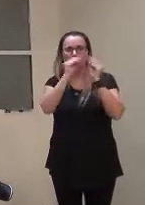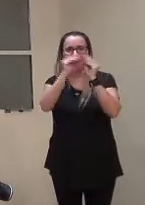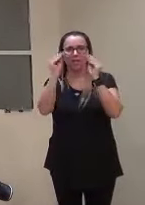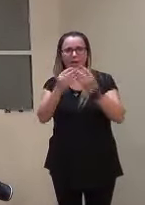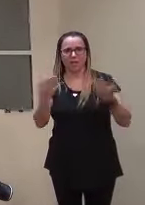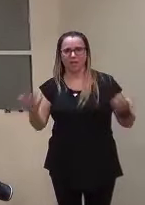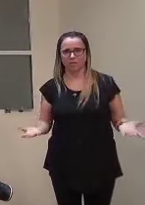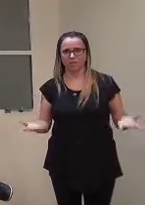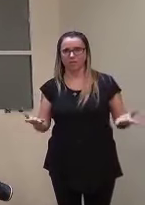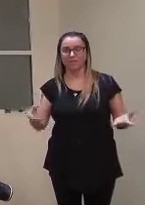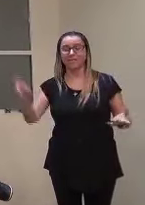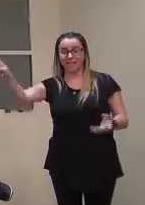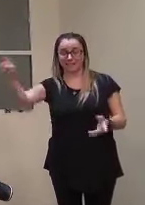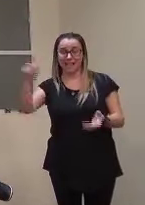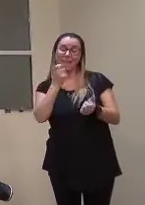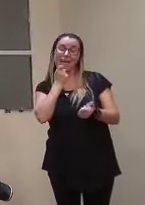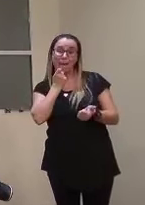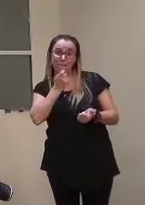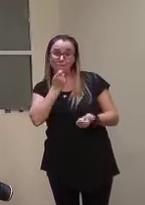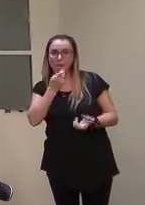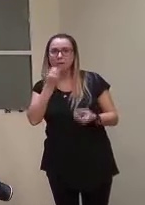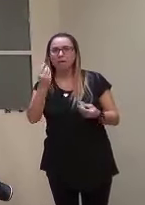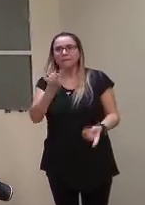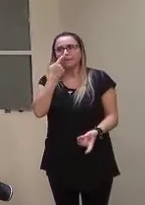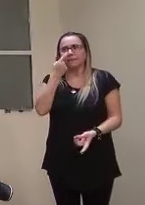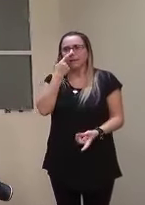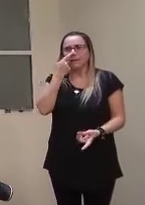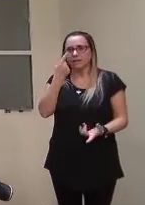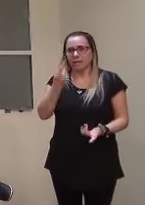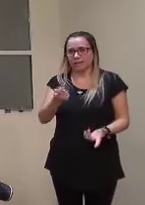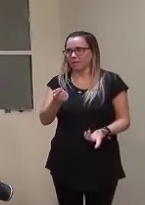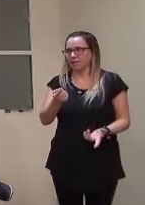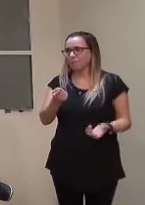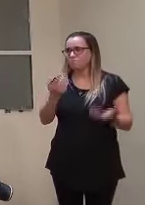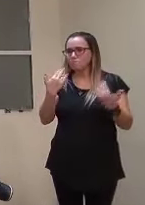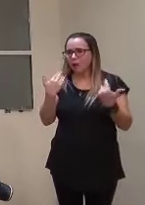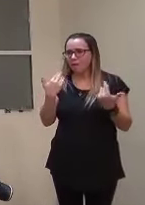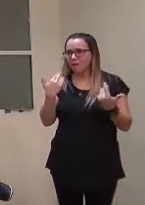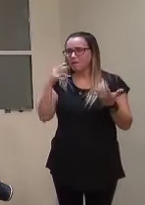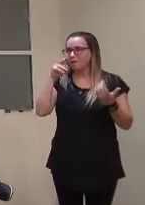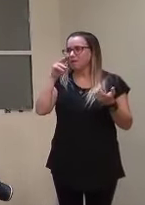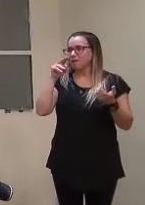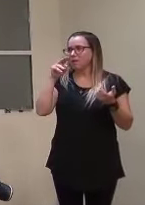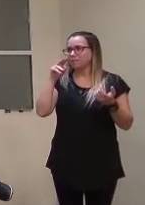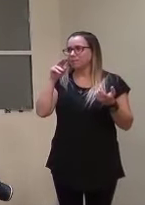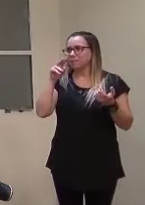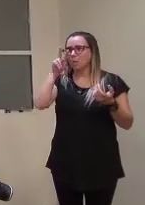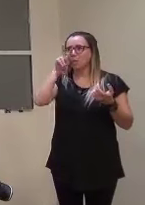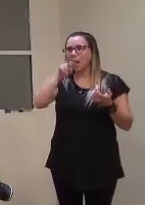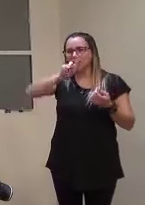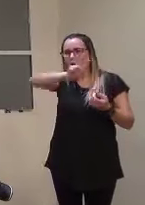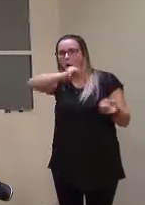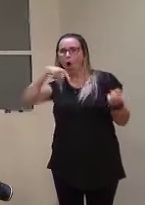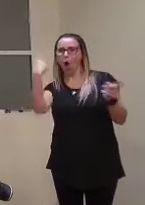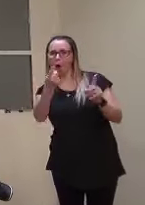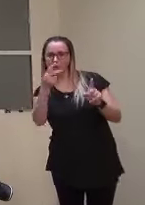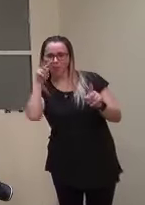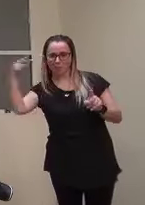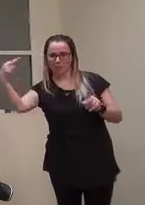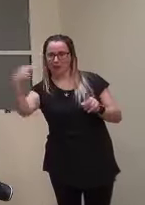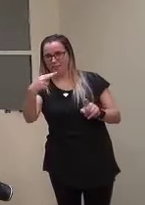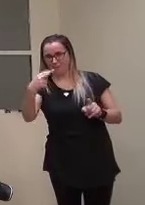éste poco porque me parece que es interesante poder ver el el otro costado